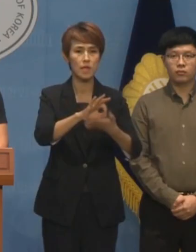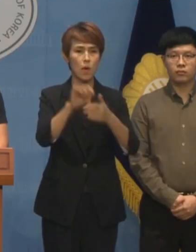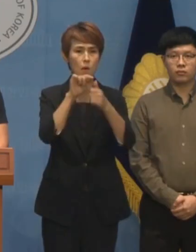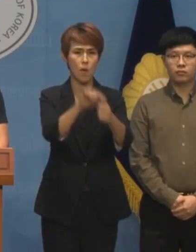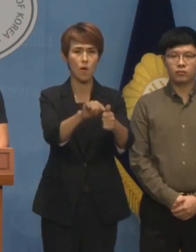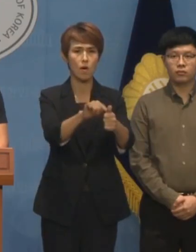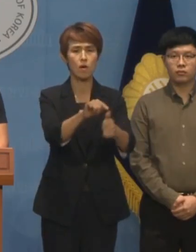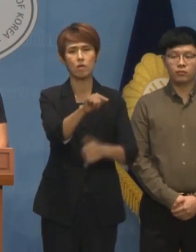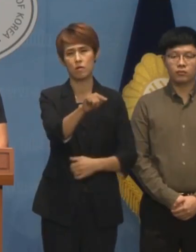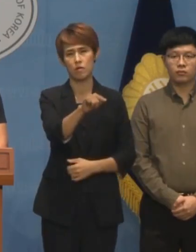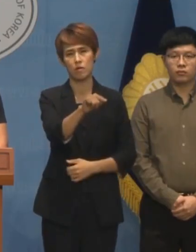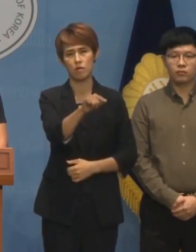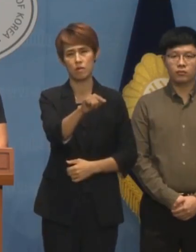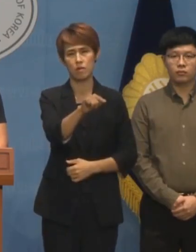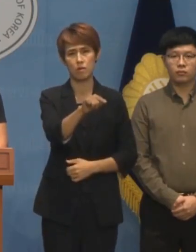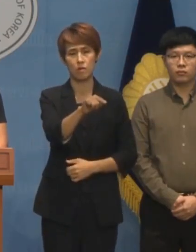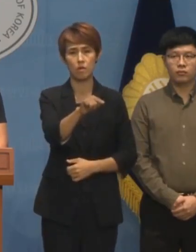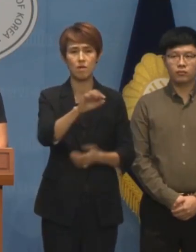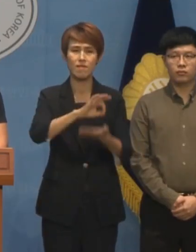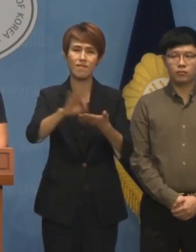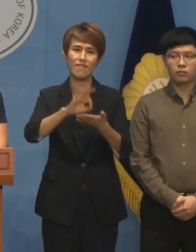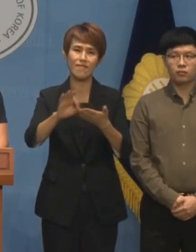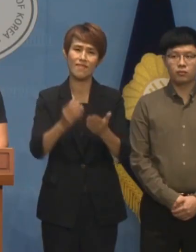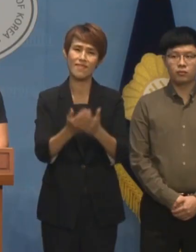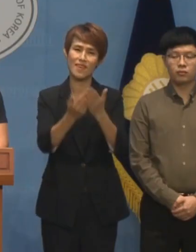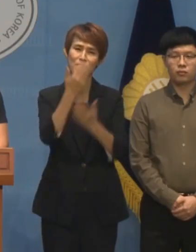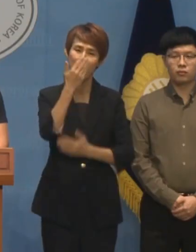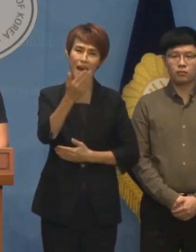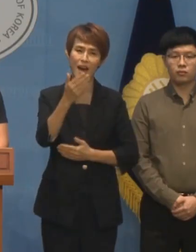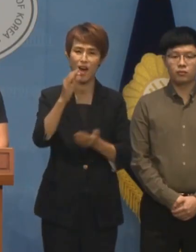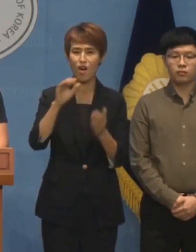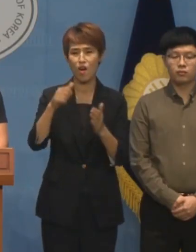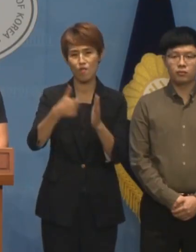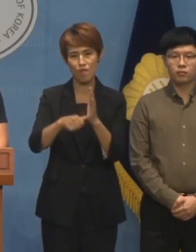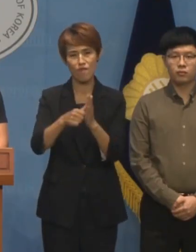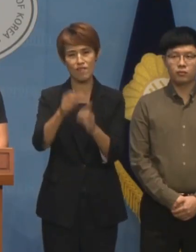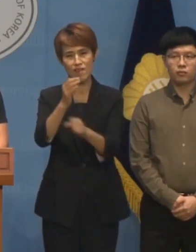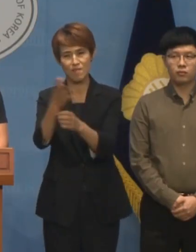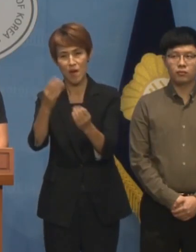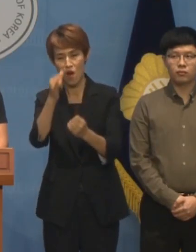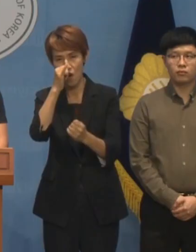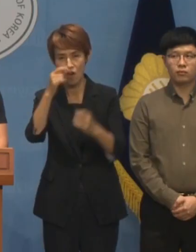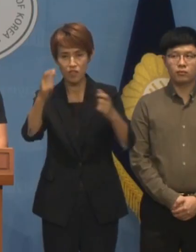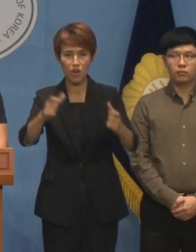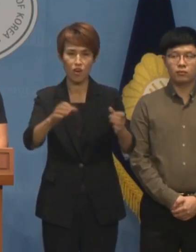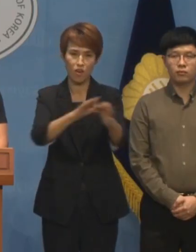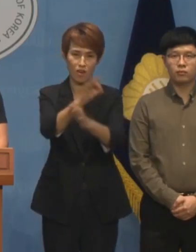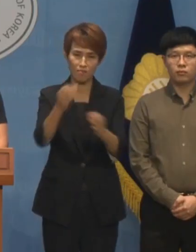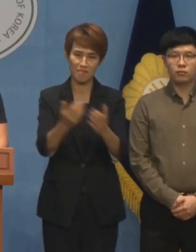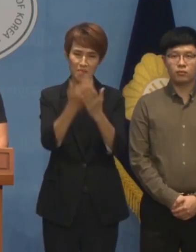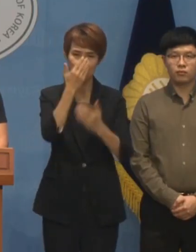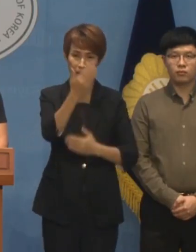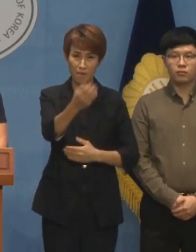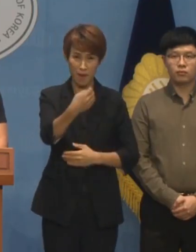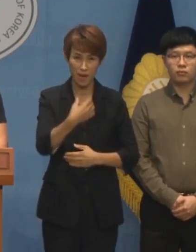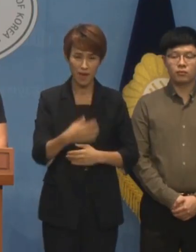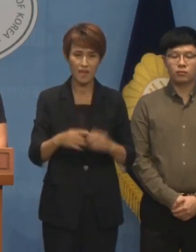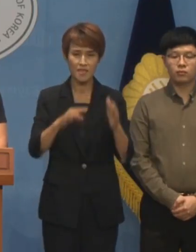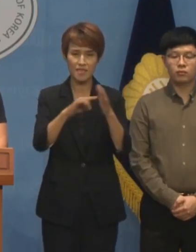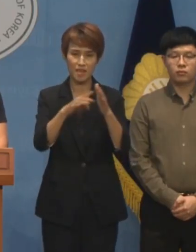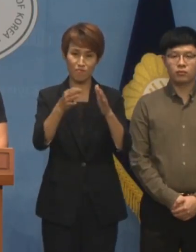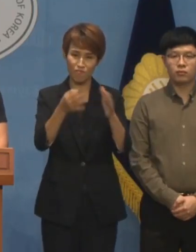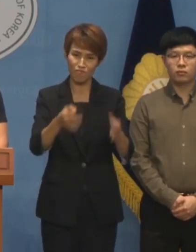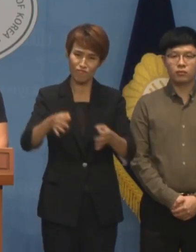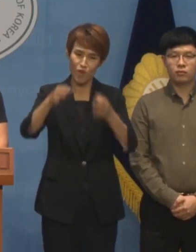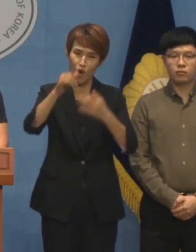것. 이렇게 하면 소비가 진작되고 매출이 늘어 지역 경기가 활성화된다. 세수도 늘어나